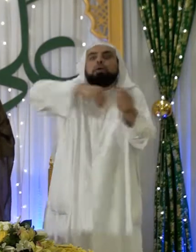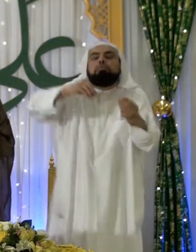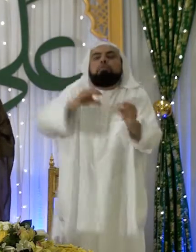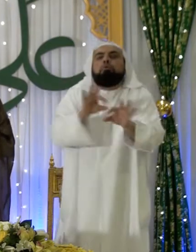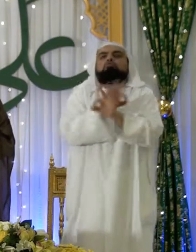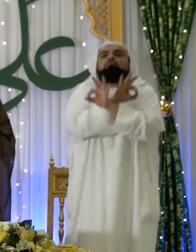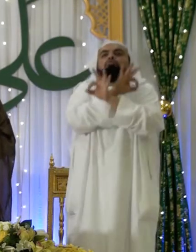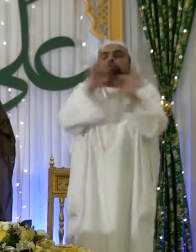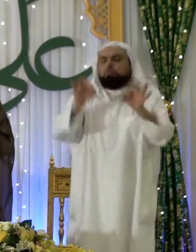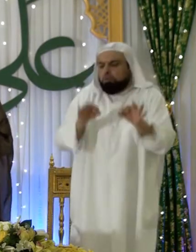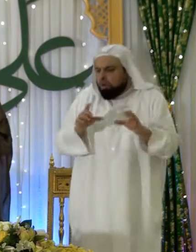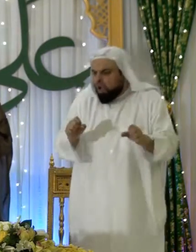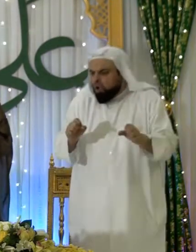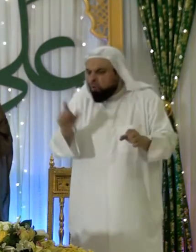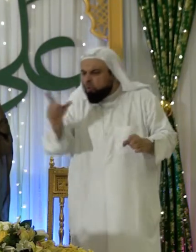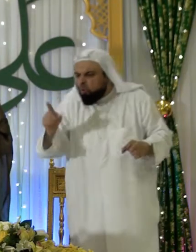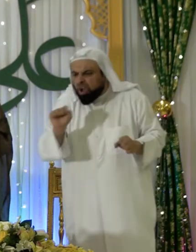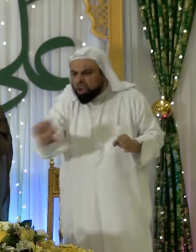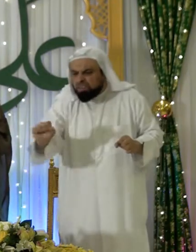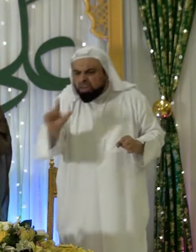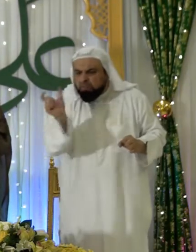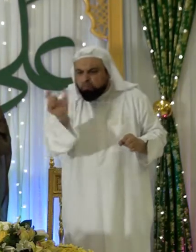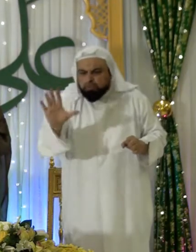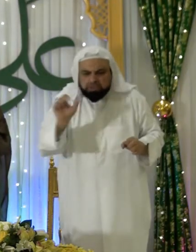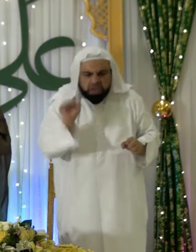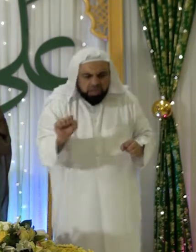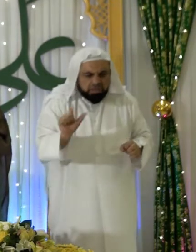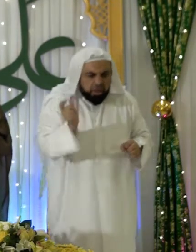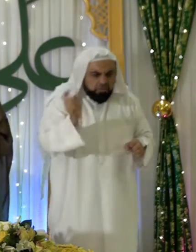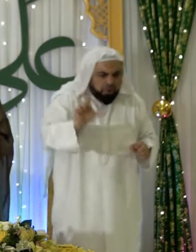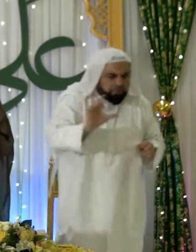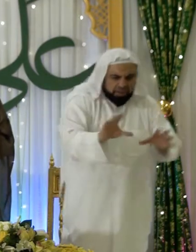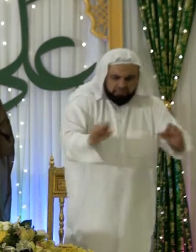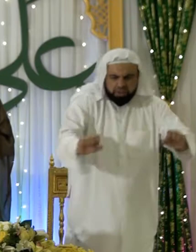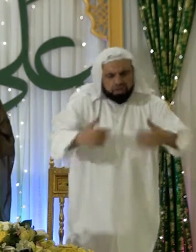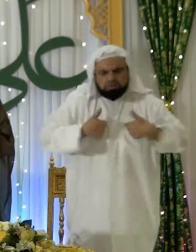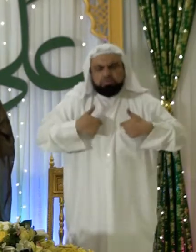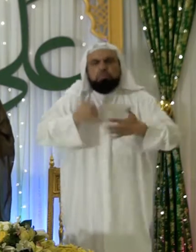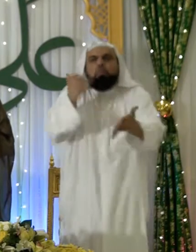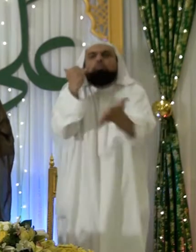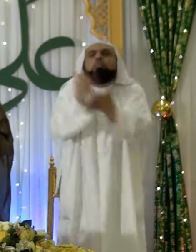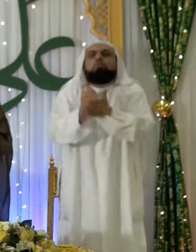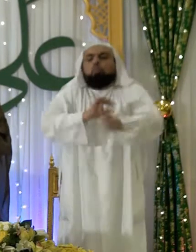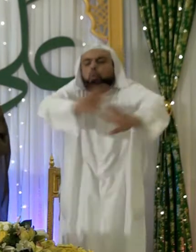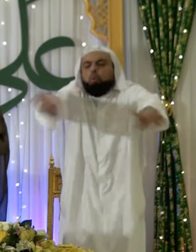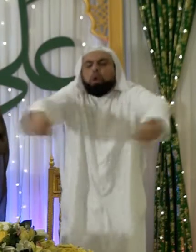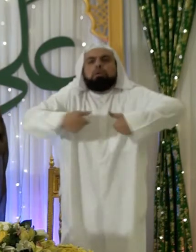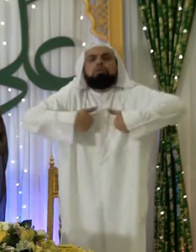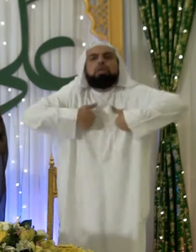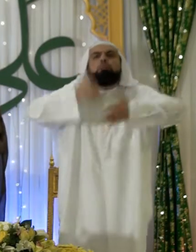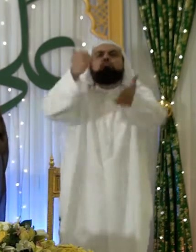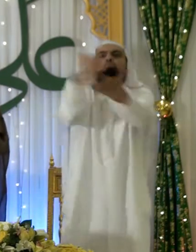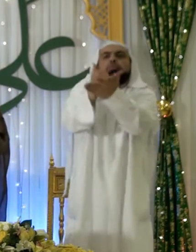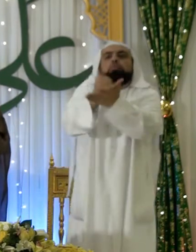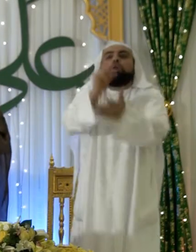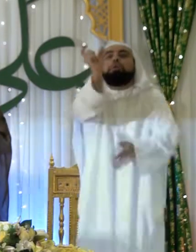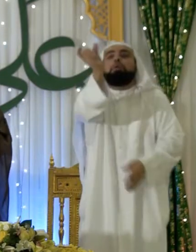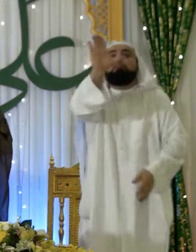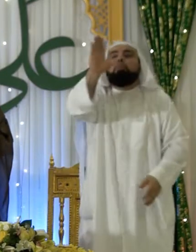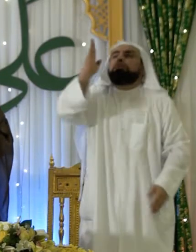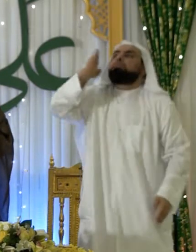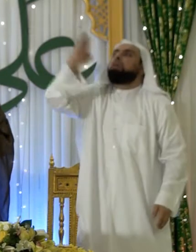التي كانت عند رسول الله، وكذلك حمله مسؤولية